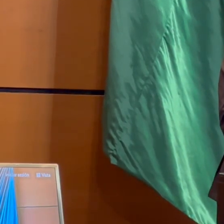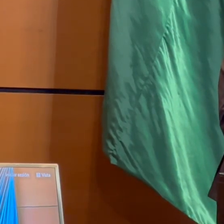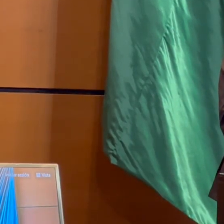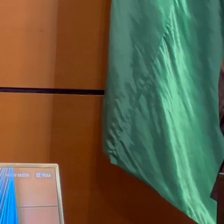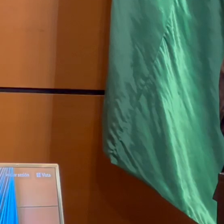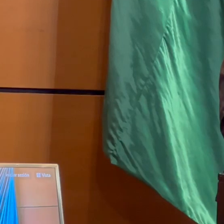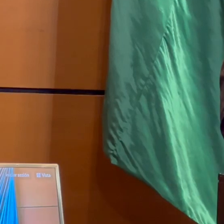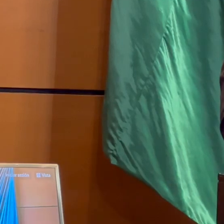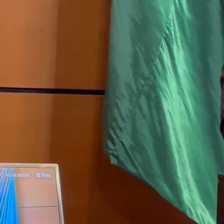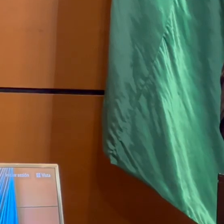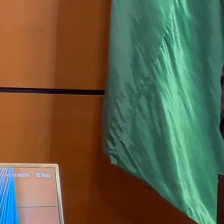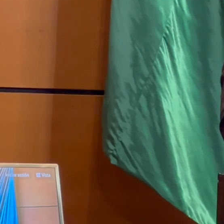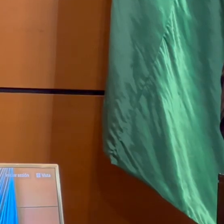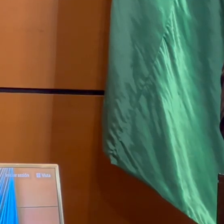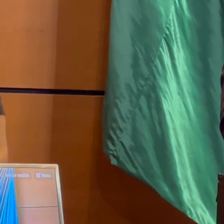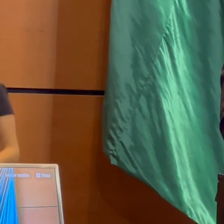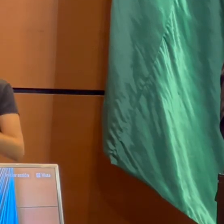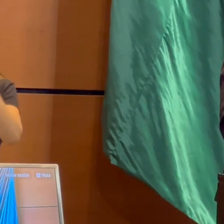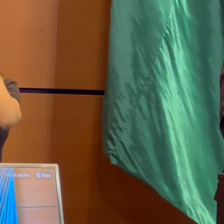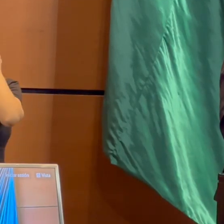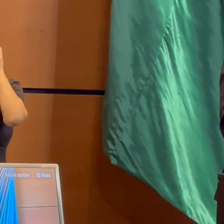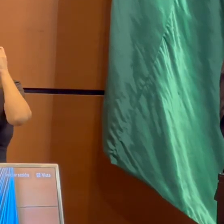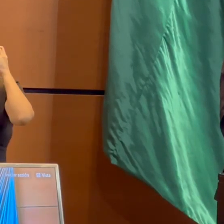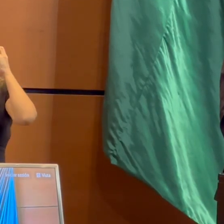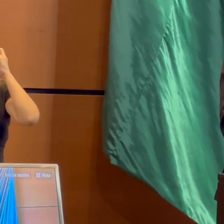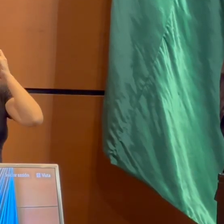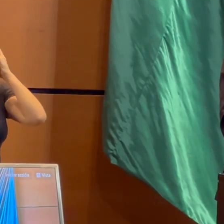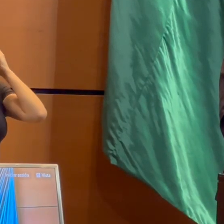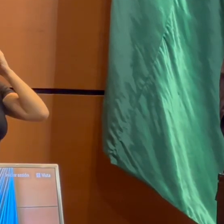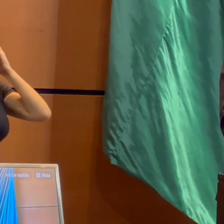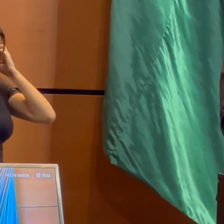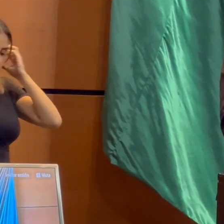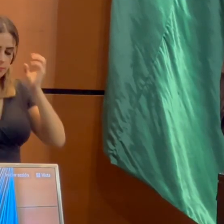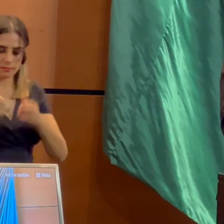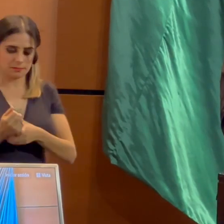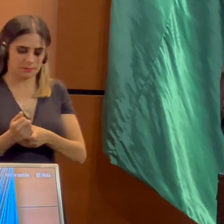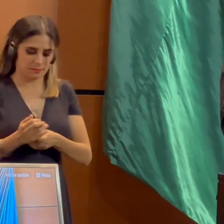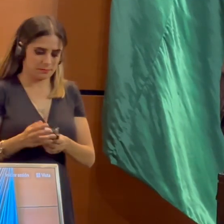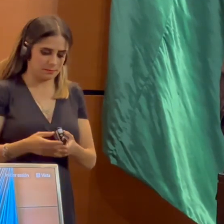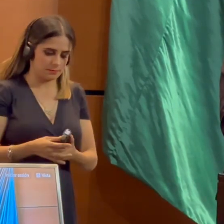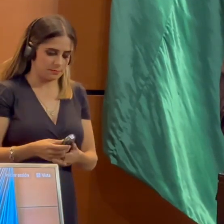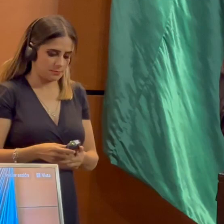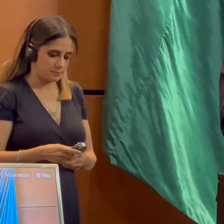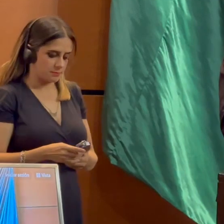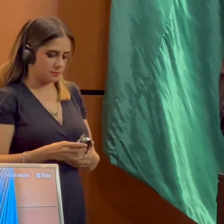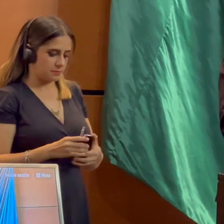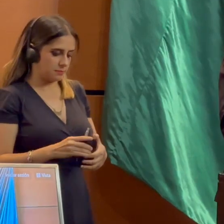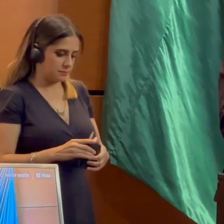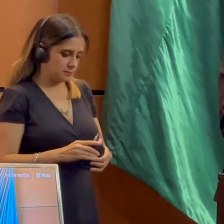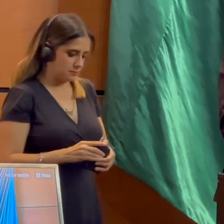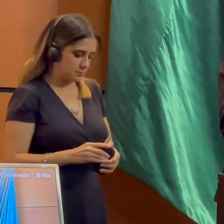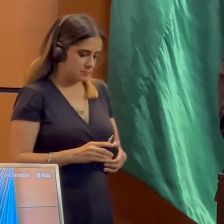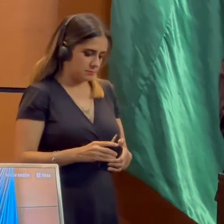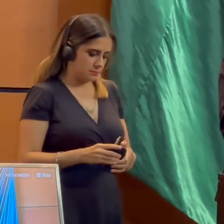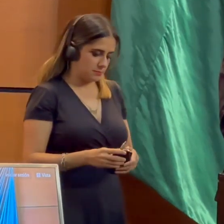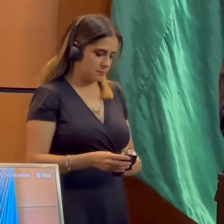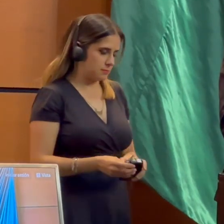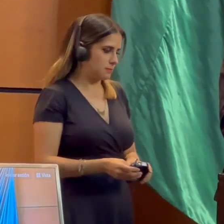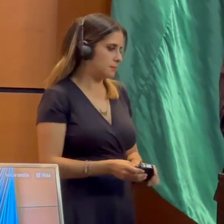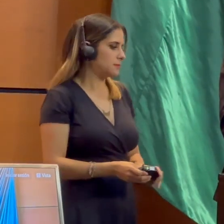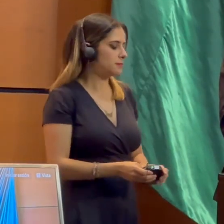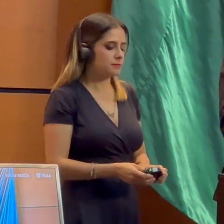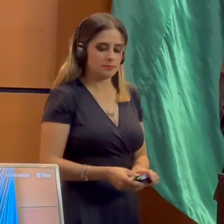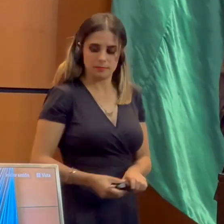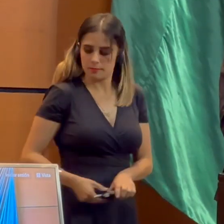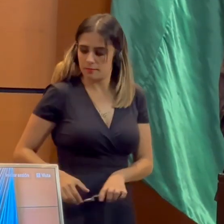今日はこの権威あるメキシコの下院議会公聴会の陳述人とし